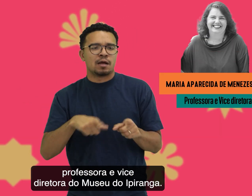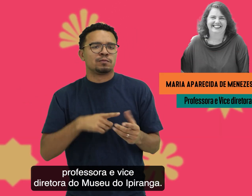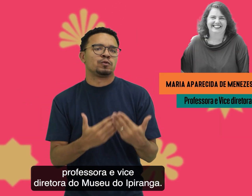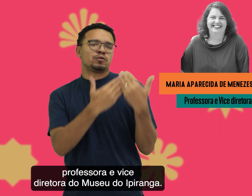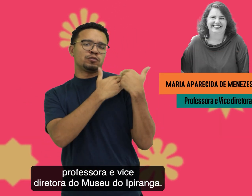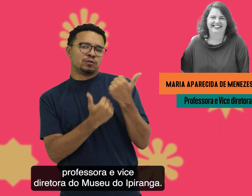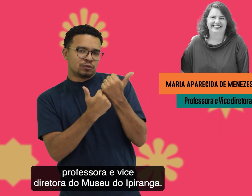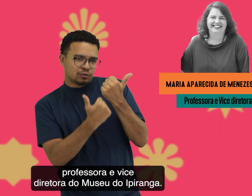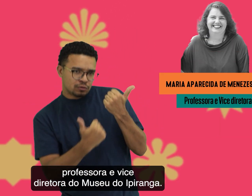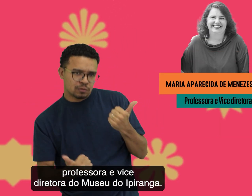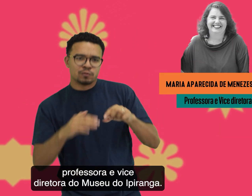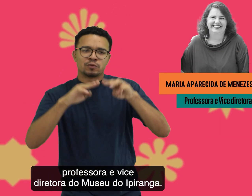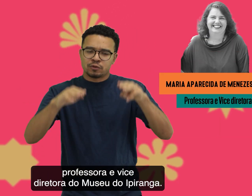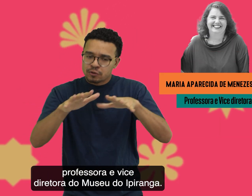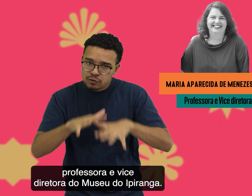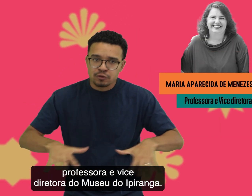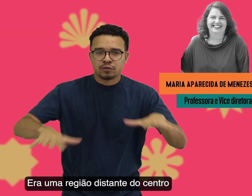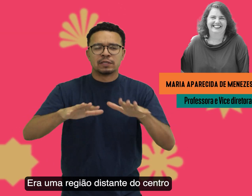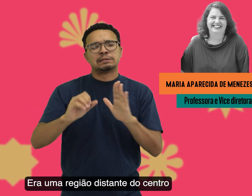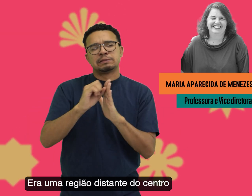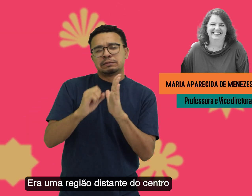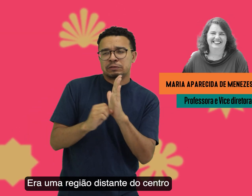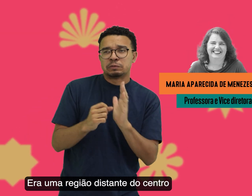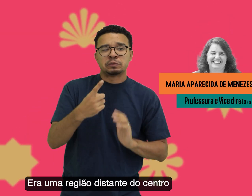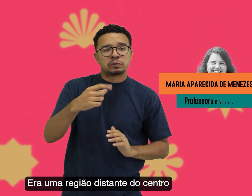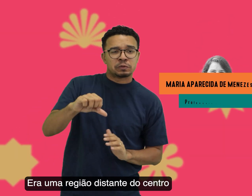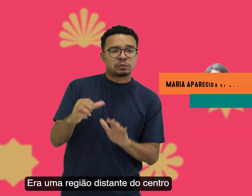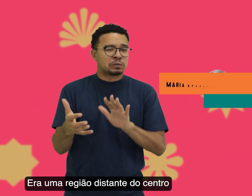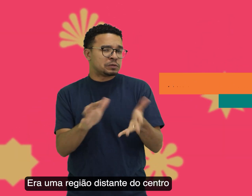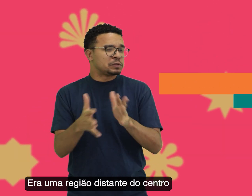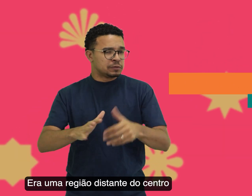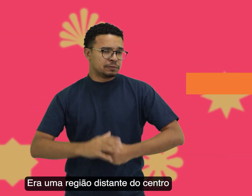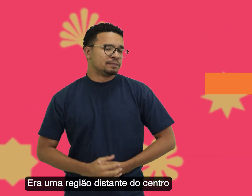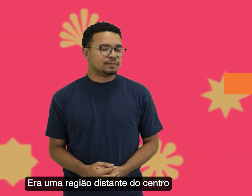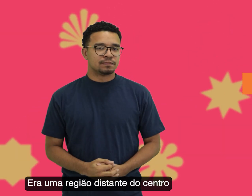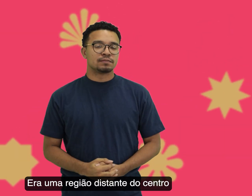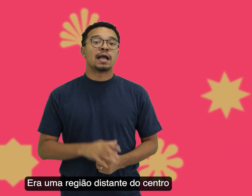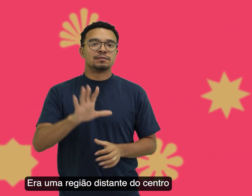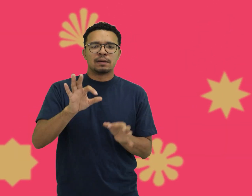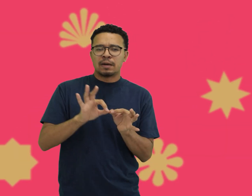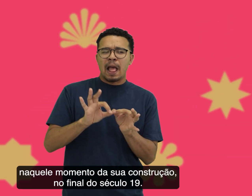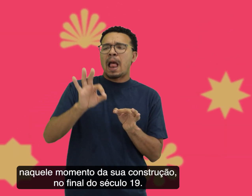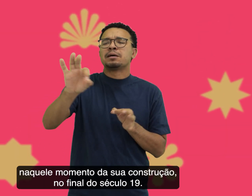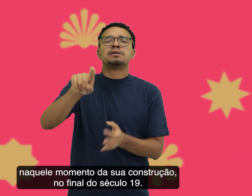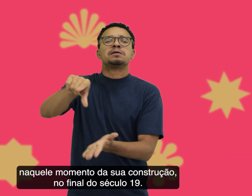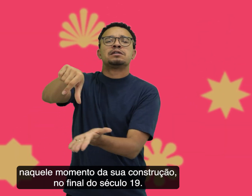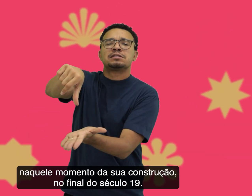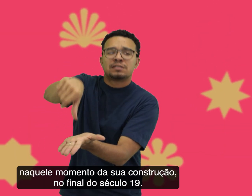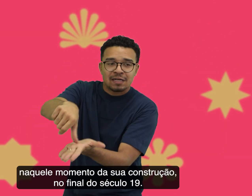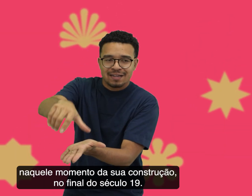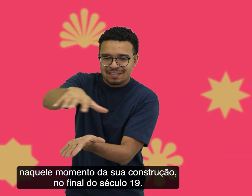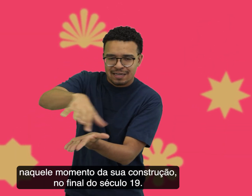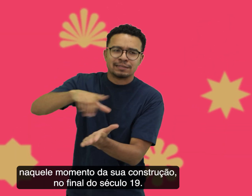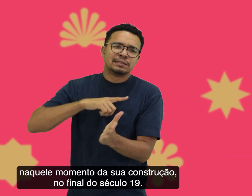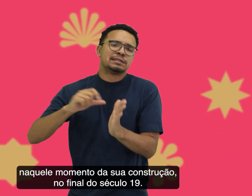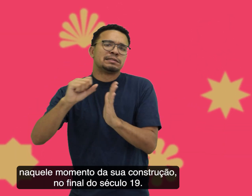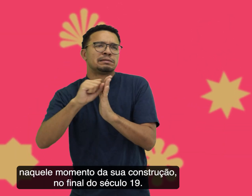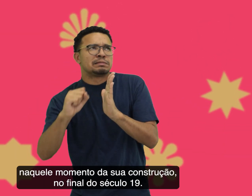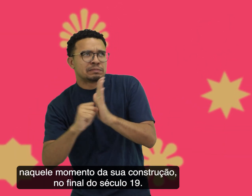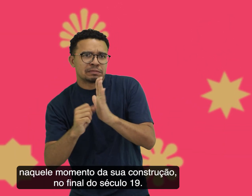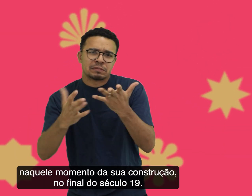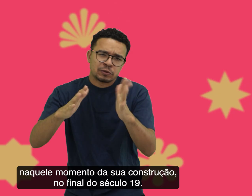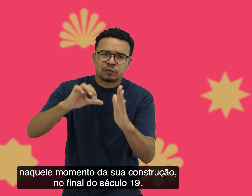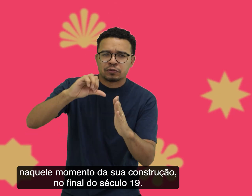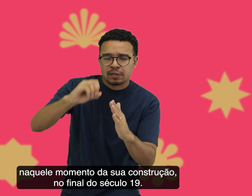Borrego, professora e vice-diretora do Museu do Ipiranga. Era uma região distante do centro, né? Naquele momento da